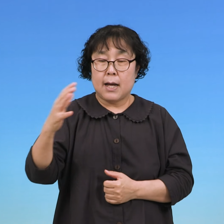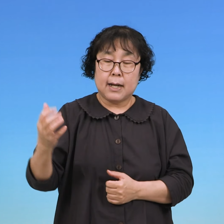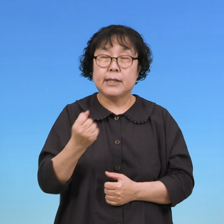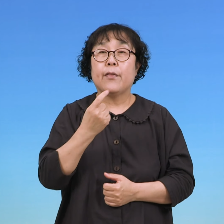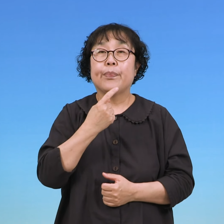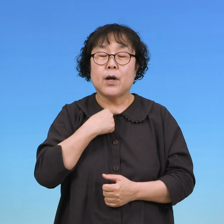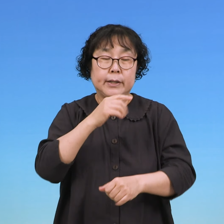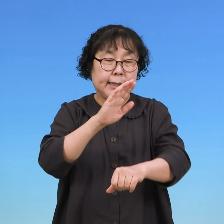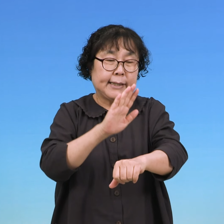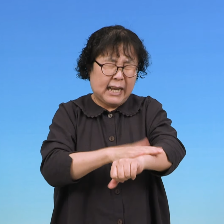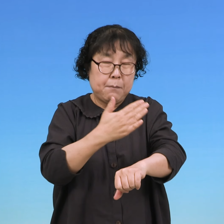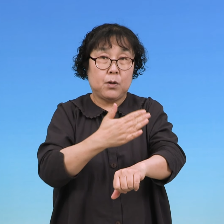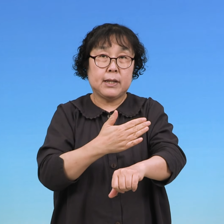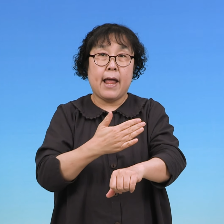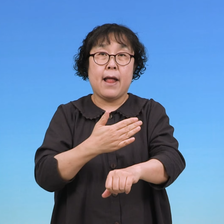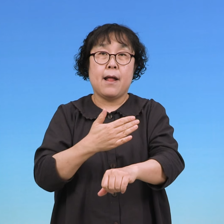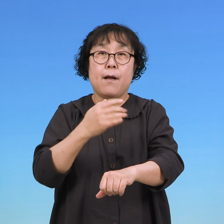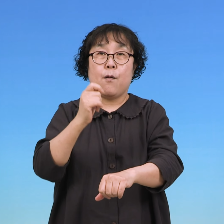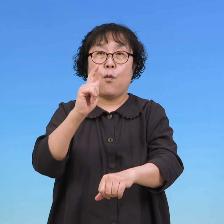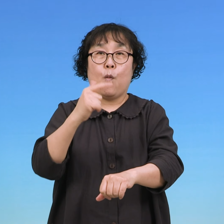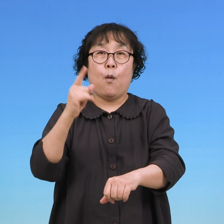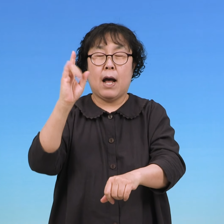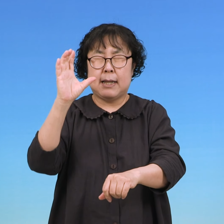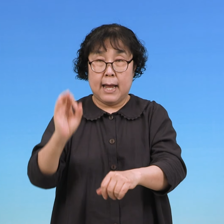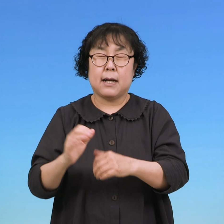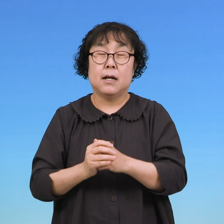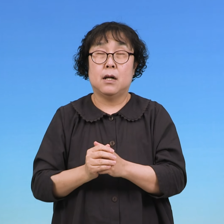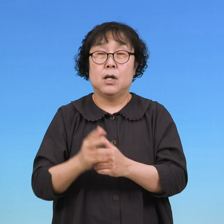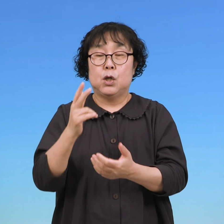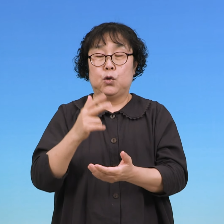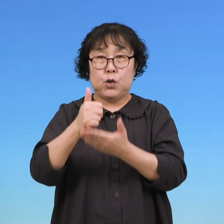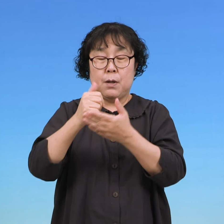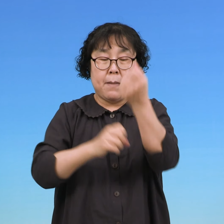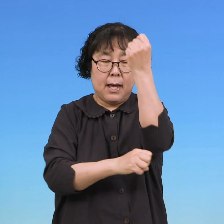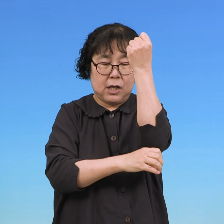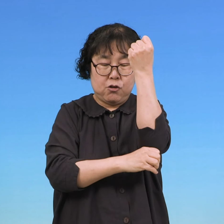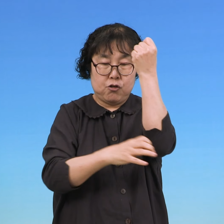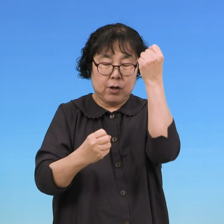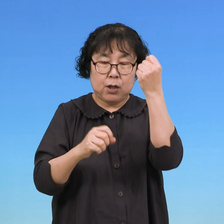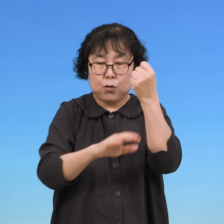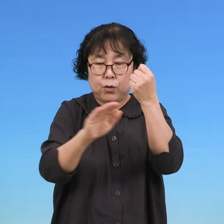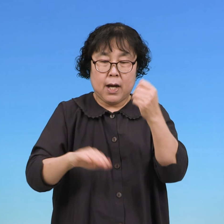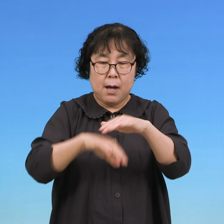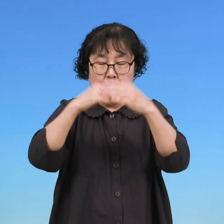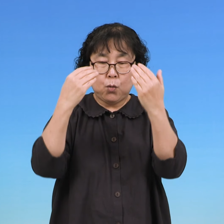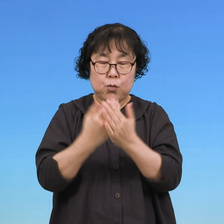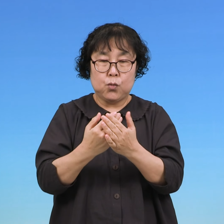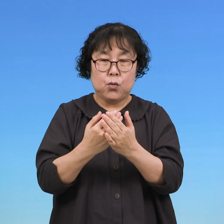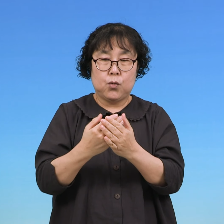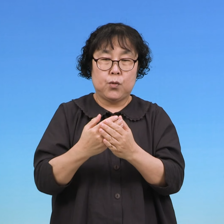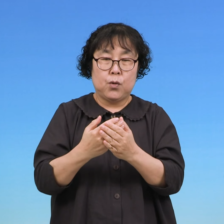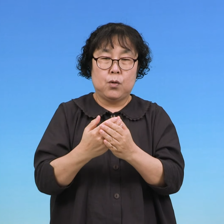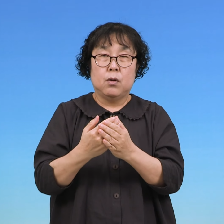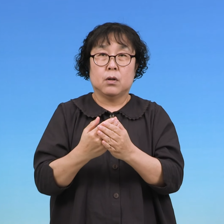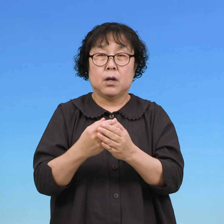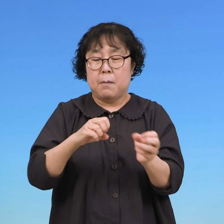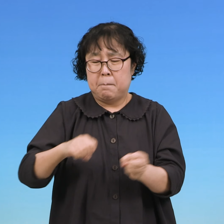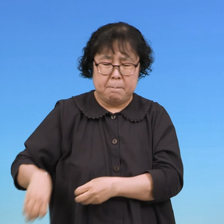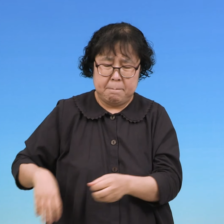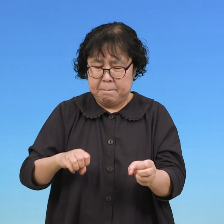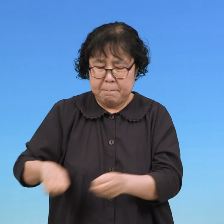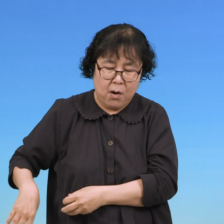우리가 갖고 있는 잘못된 관행들을 주님의 다림줄을 기준으로 가지고 하나씩 하나씩 철폐해 나가야 돼요. 뭐